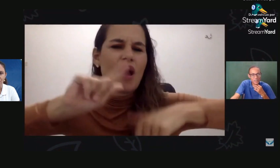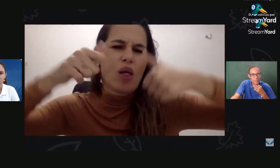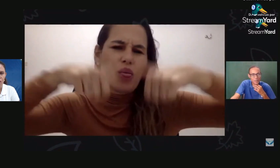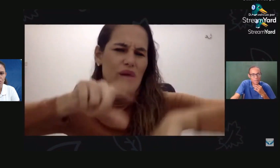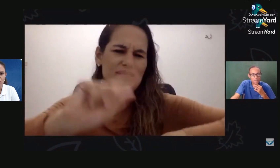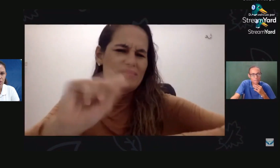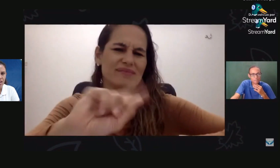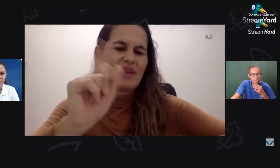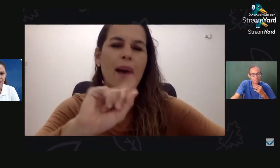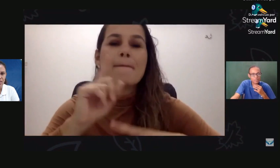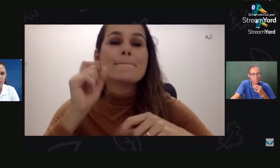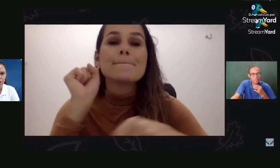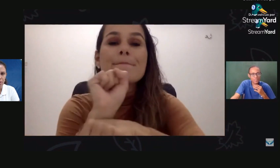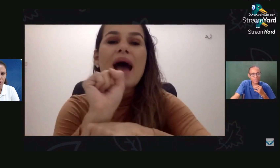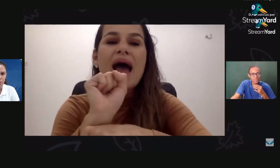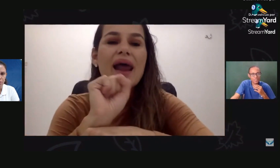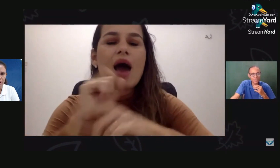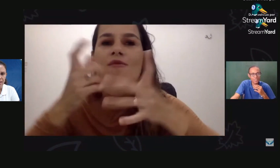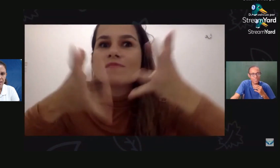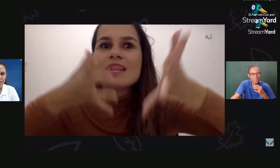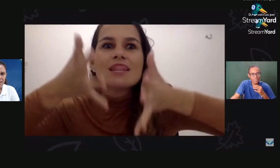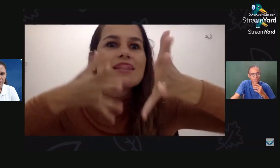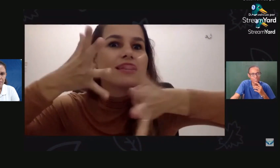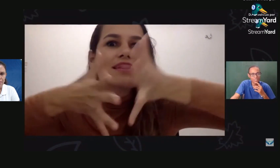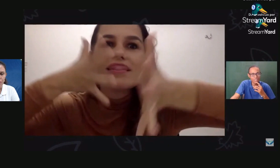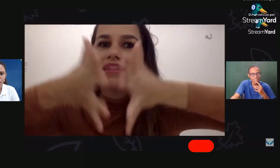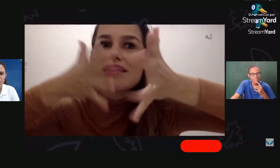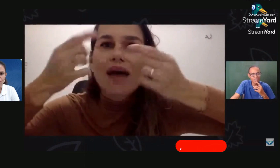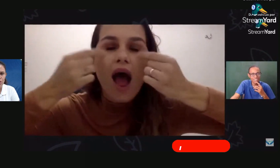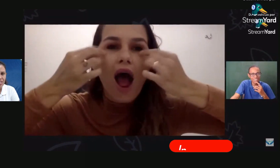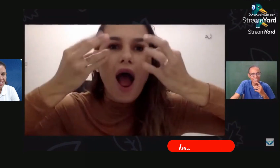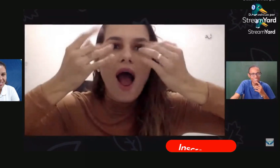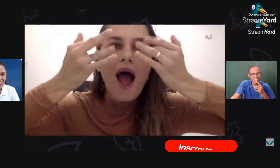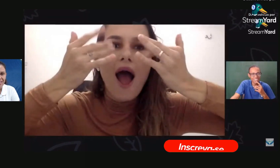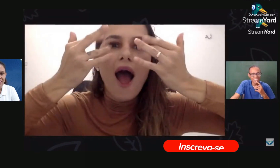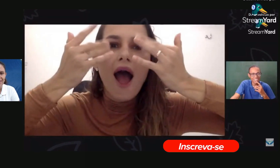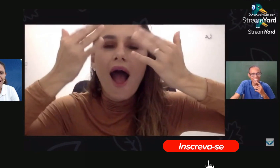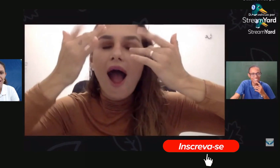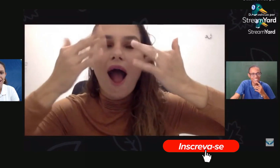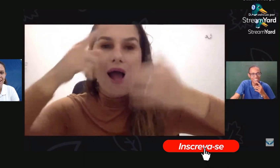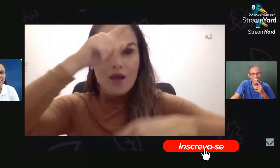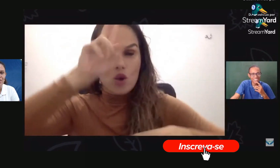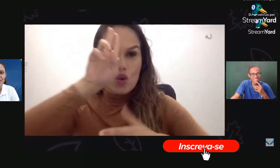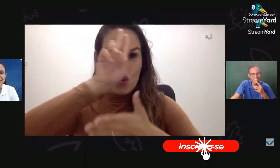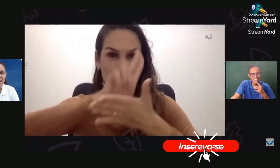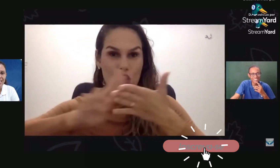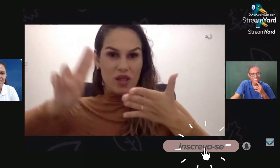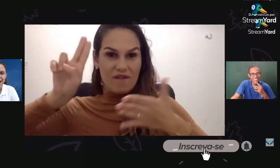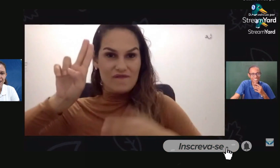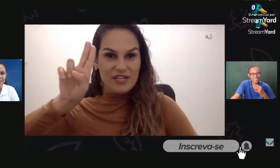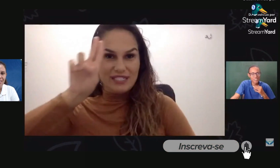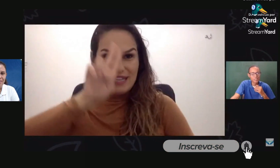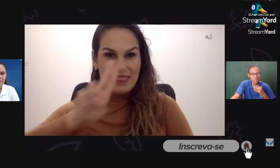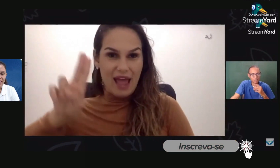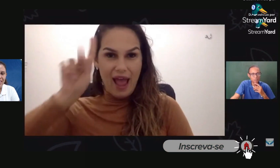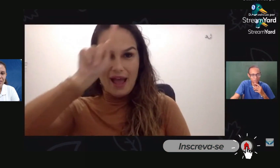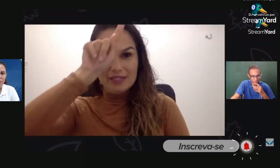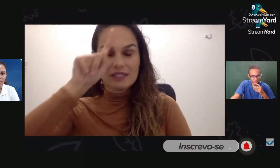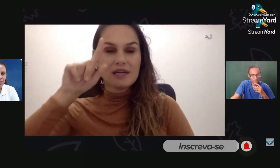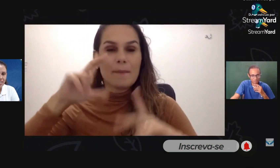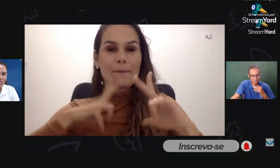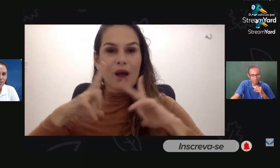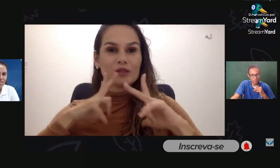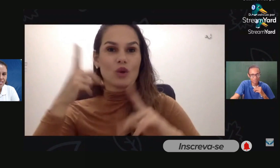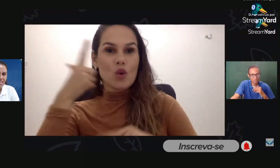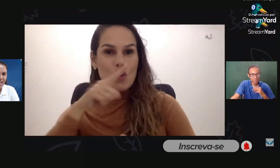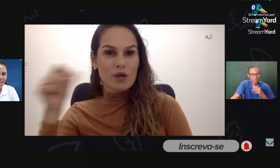né? Eu não gosto de oralizar de forma alguma, eu gosto de sinalizar. Então, quando